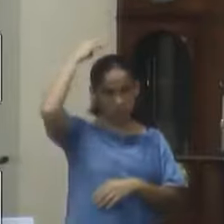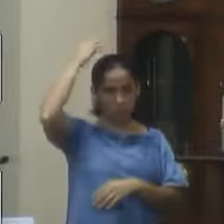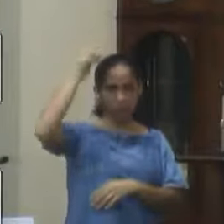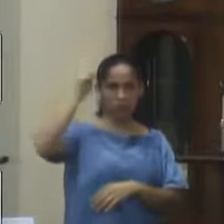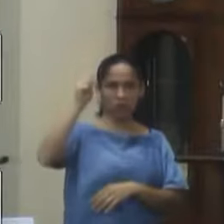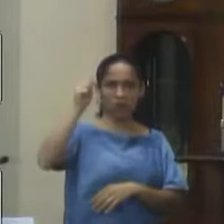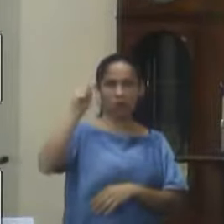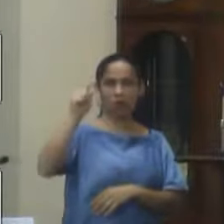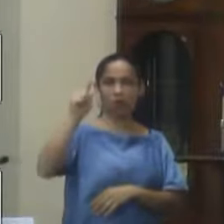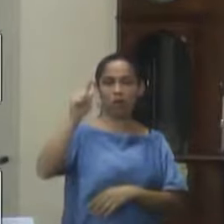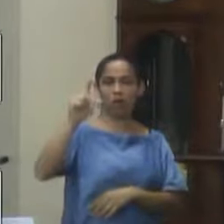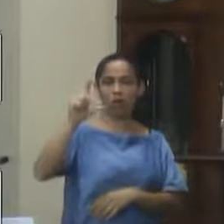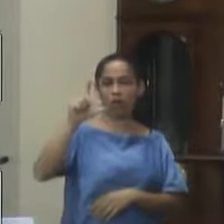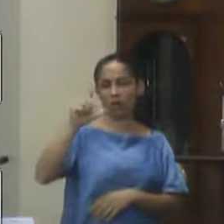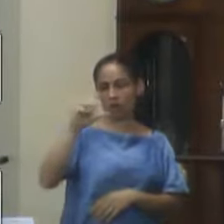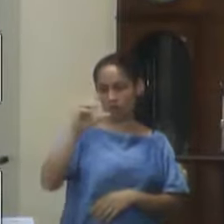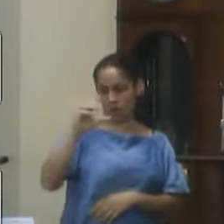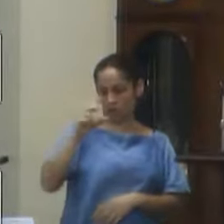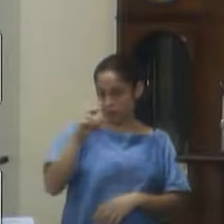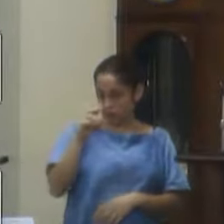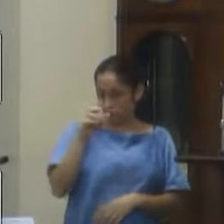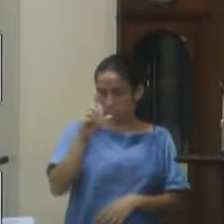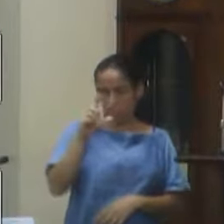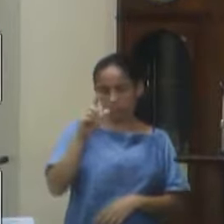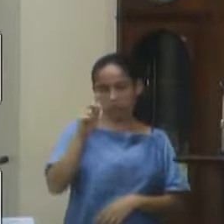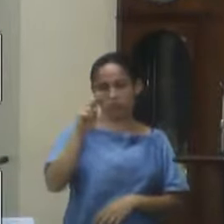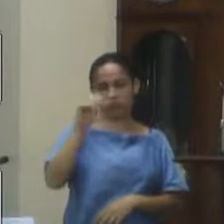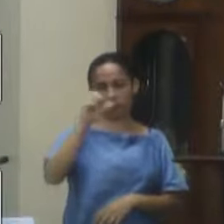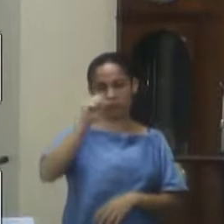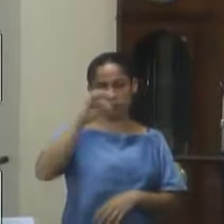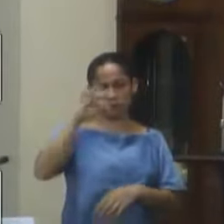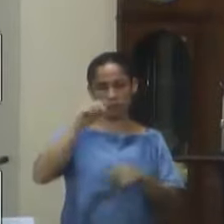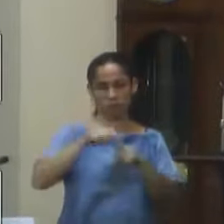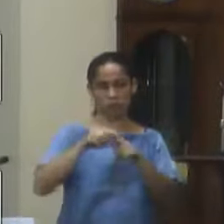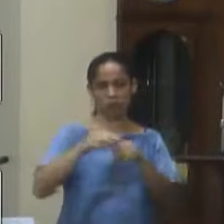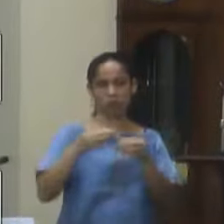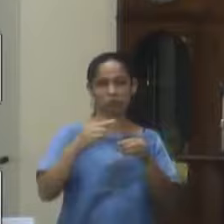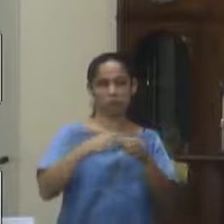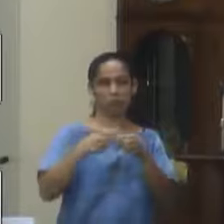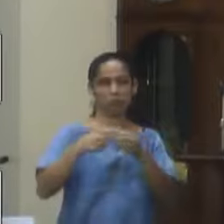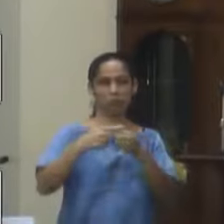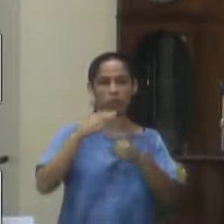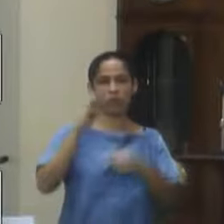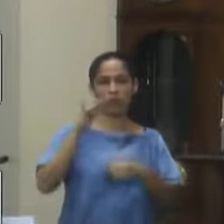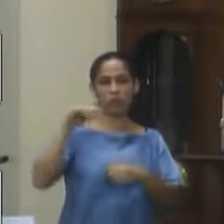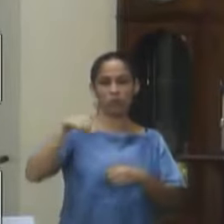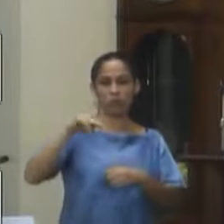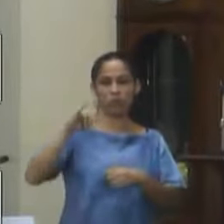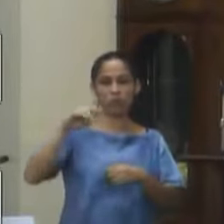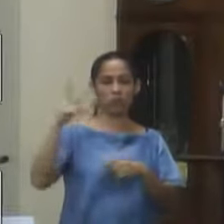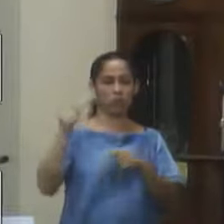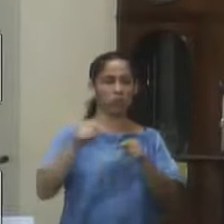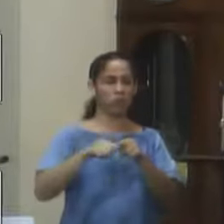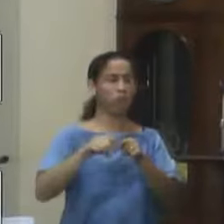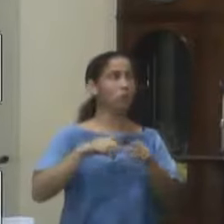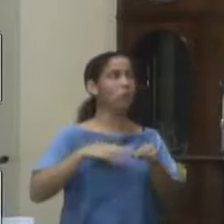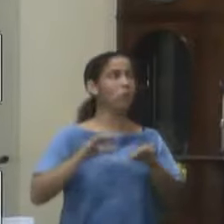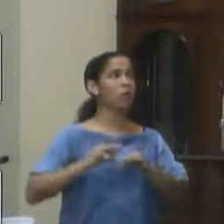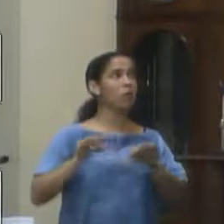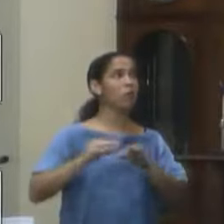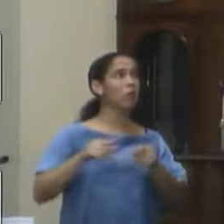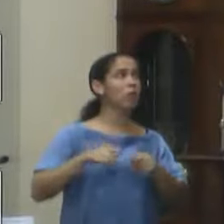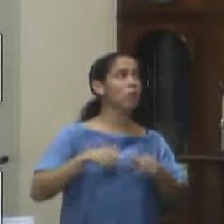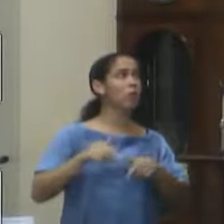Deus, essa semana tivemos lá várias reclamações, e aí o Fernandinho vem com um cronograma de trabalho